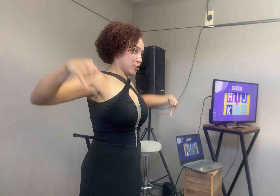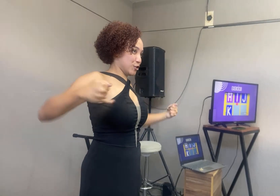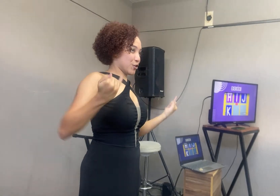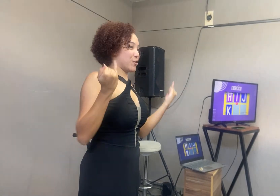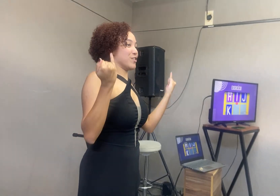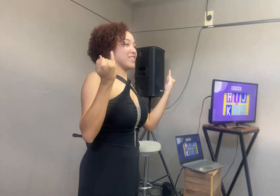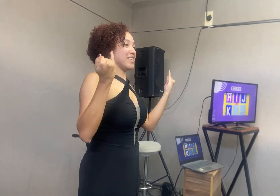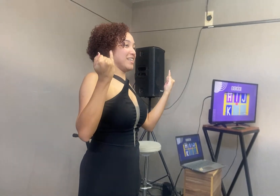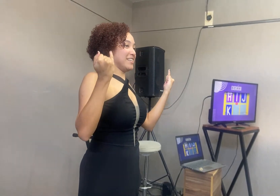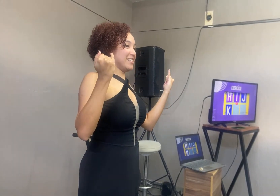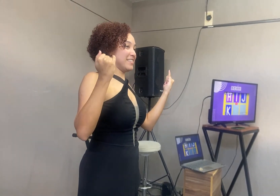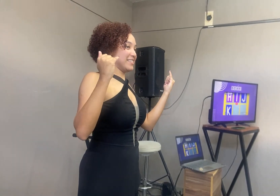J,